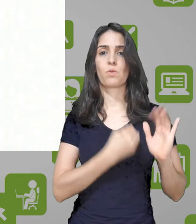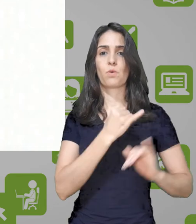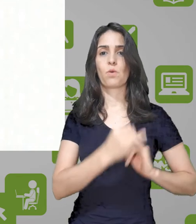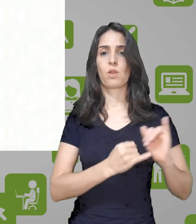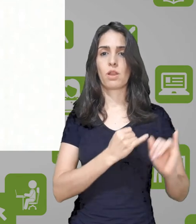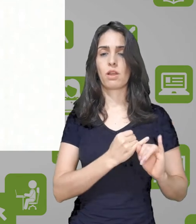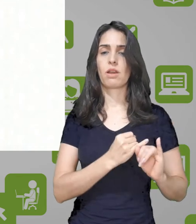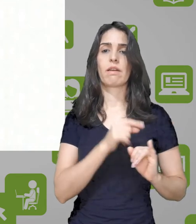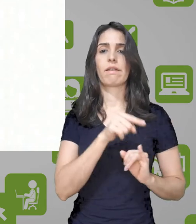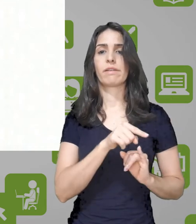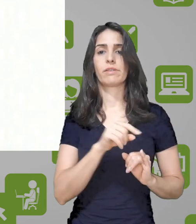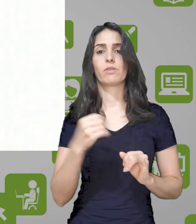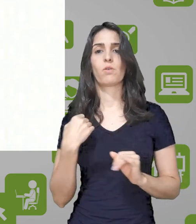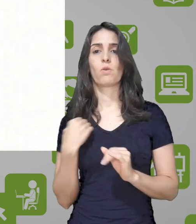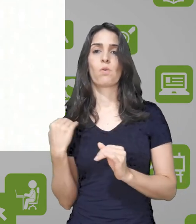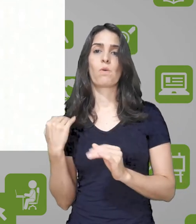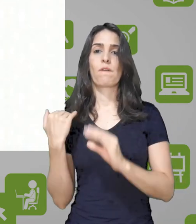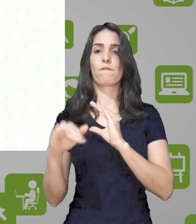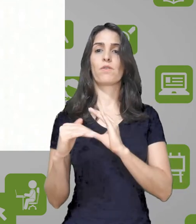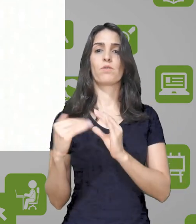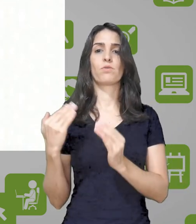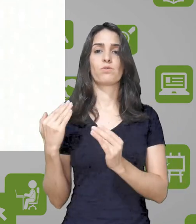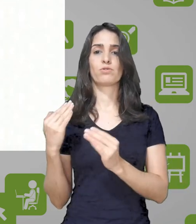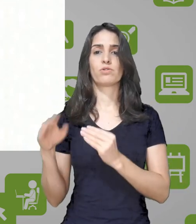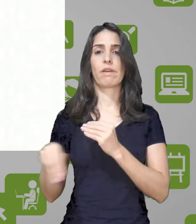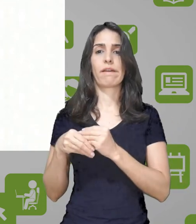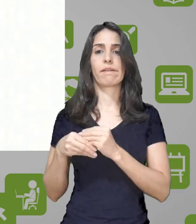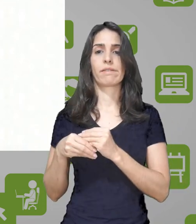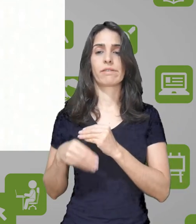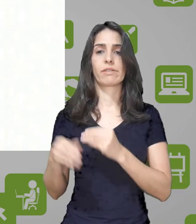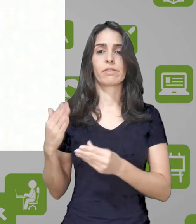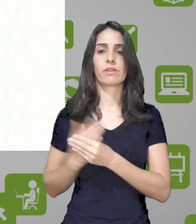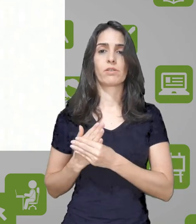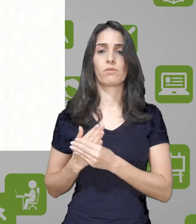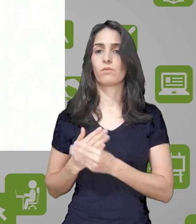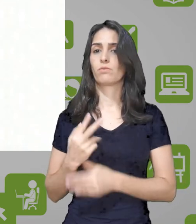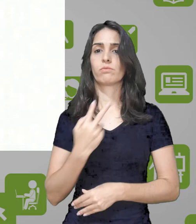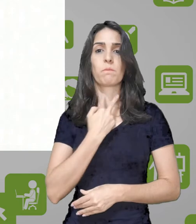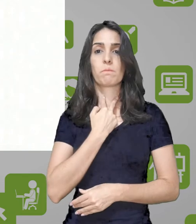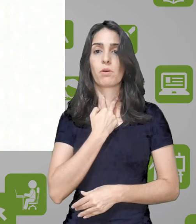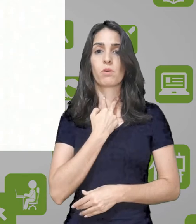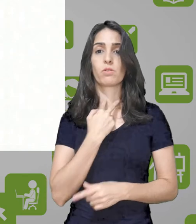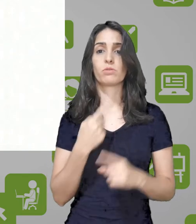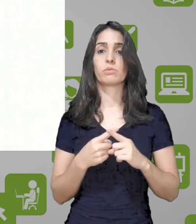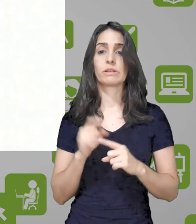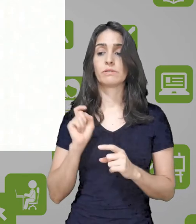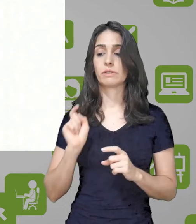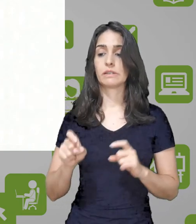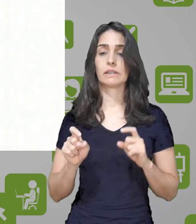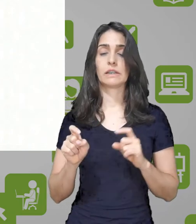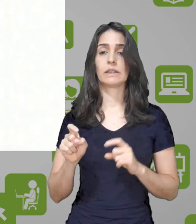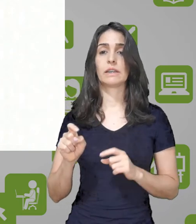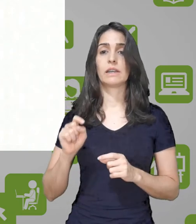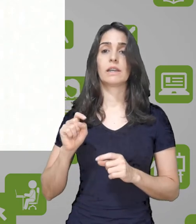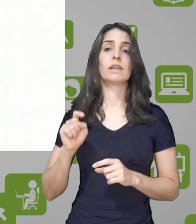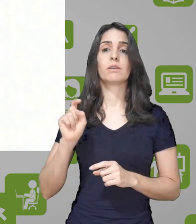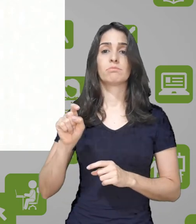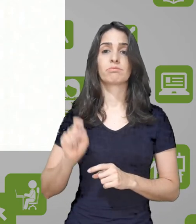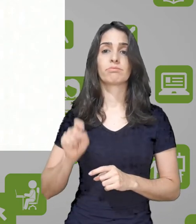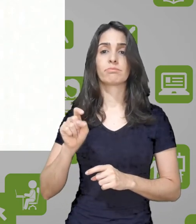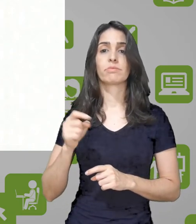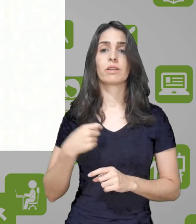quanto envio de arquivo porque o aluno não vai enviar nada e se eu deixar habilitado é normal ele se confunde